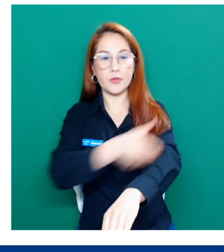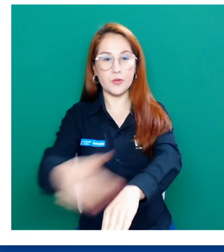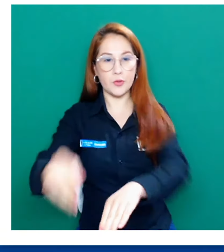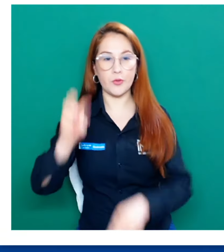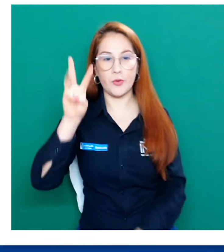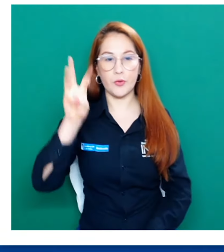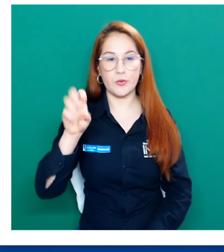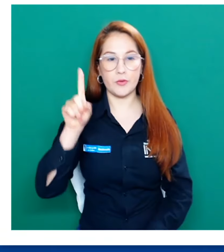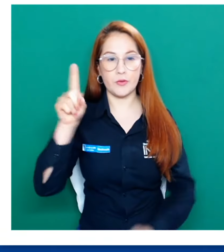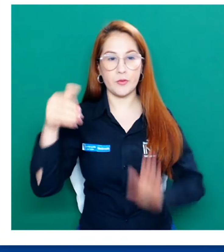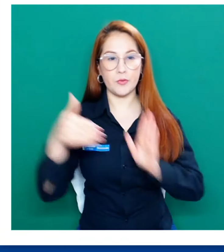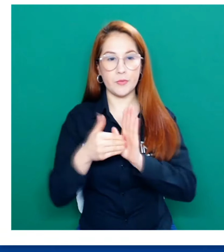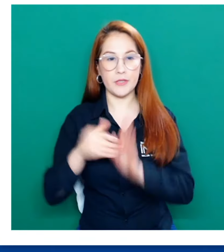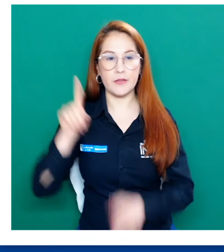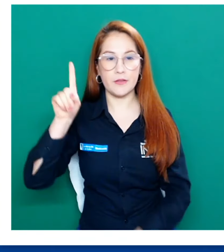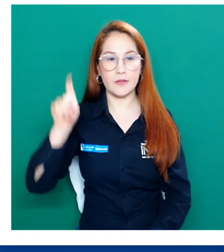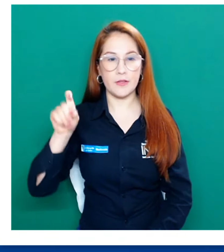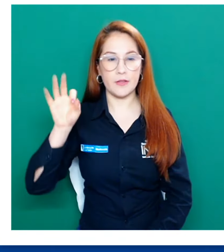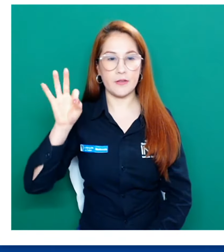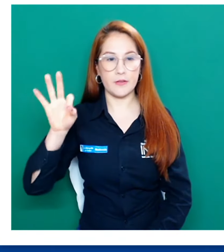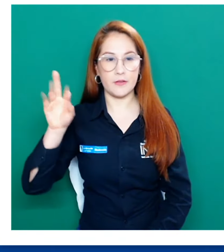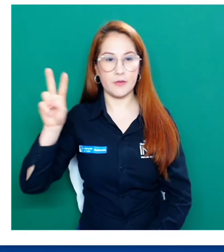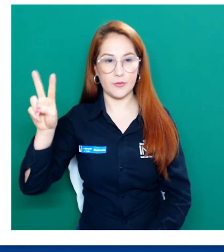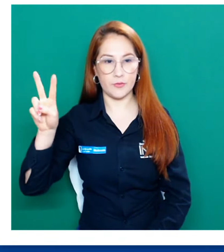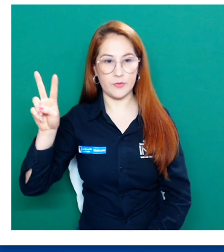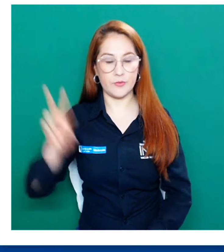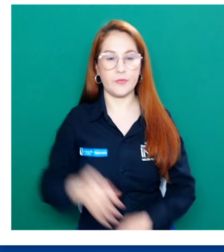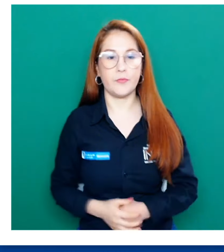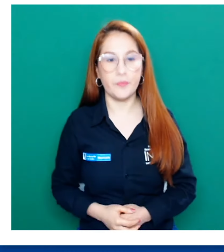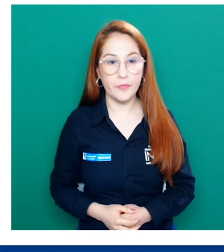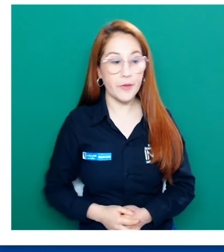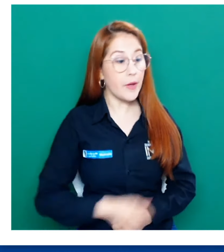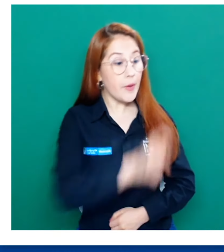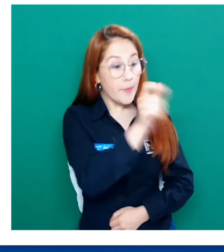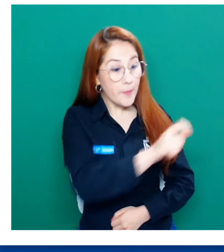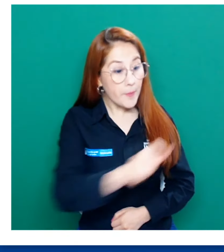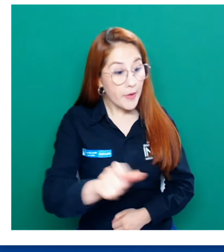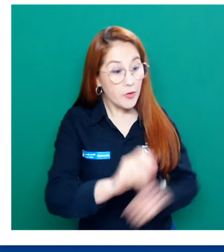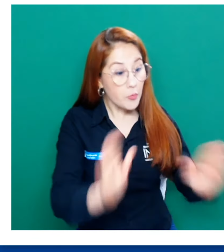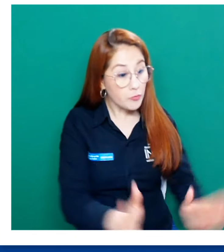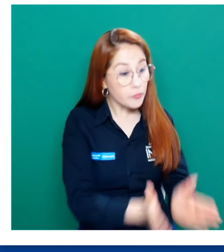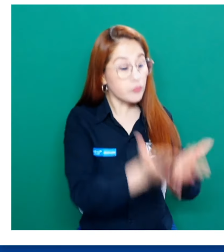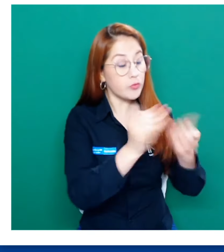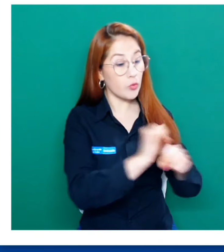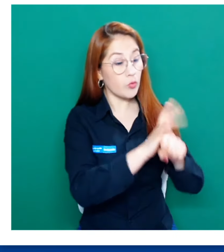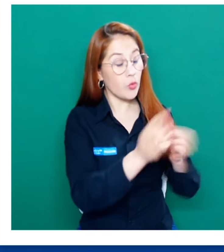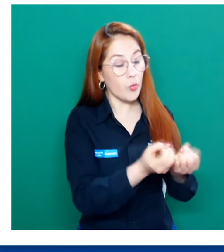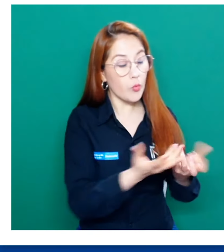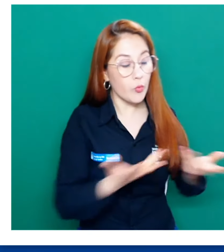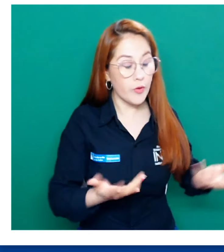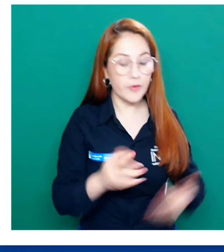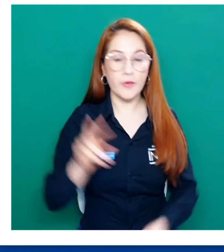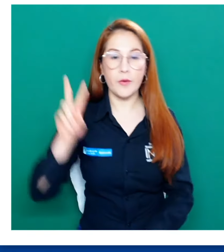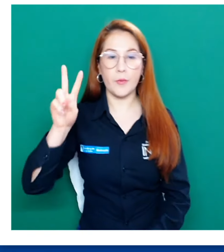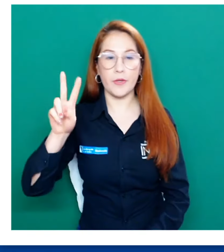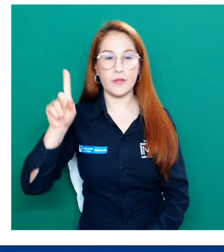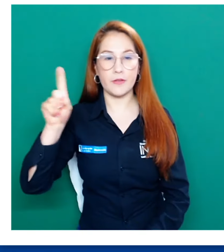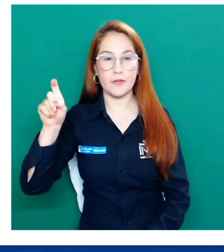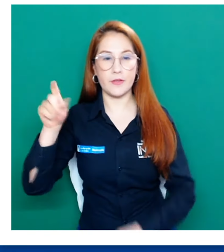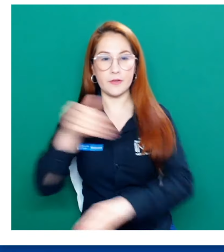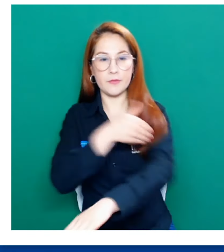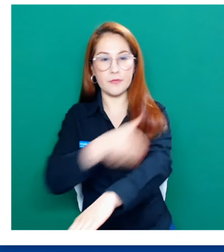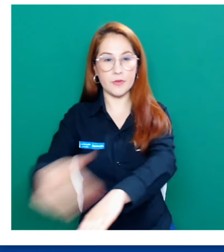1.081.632. Número de personas recuperadas,